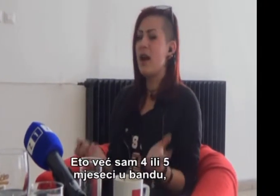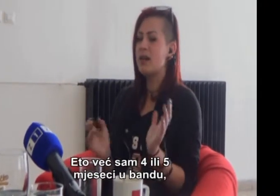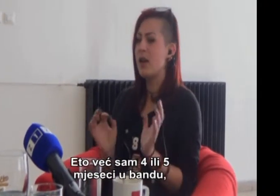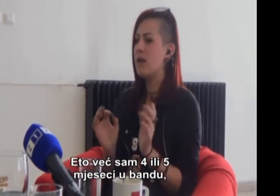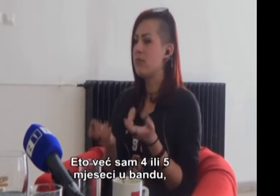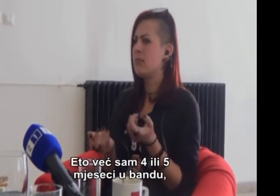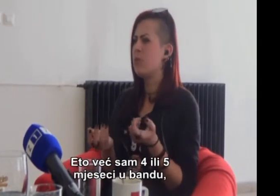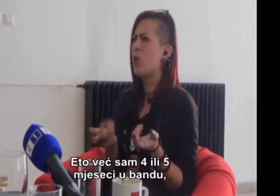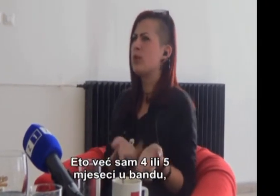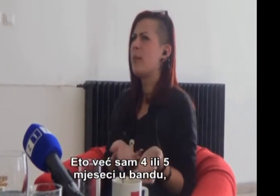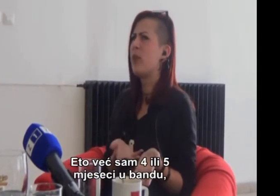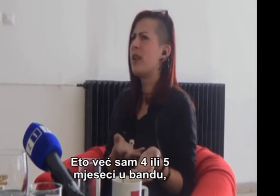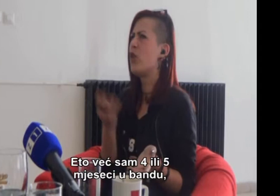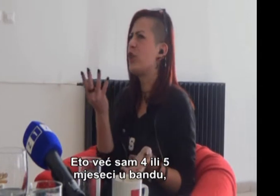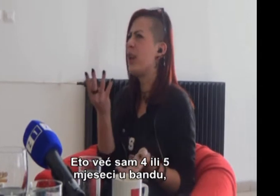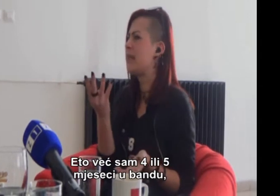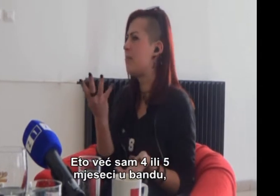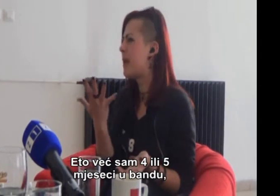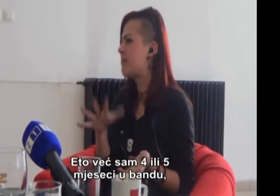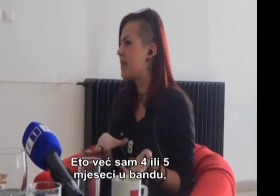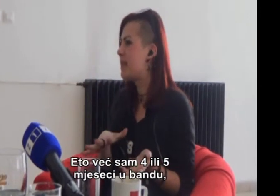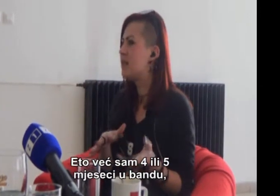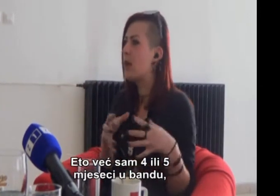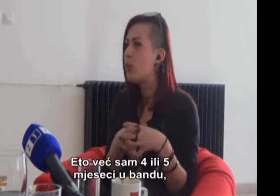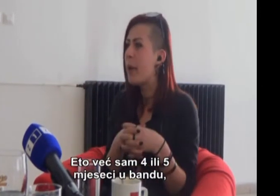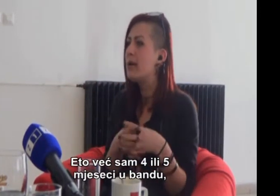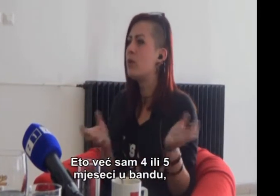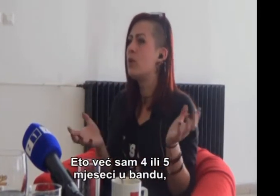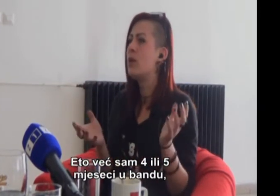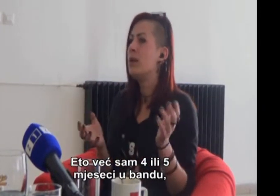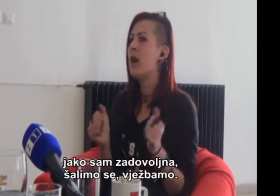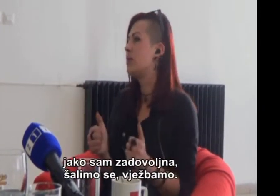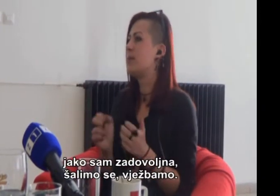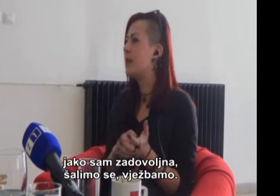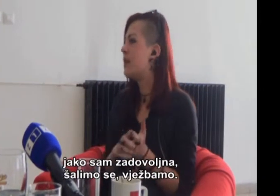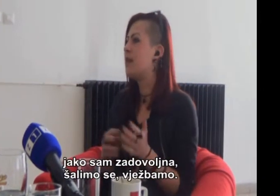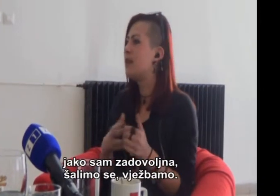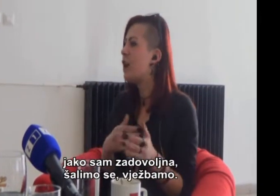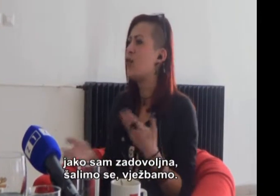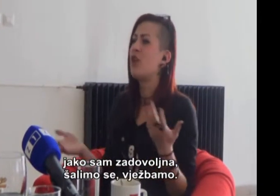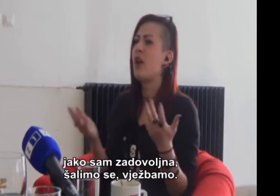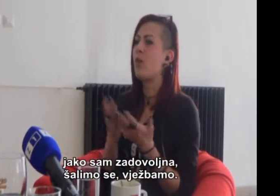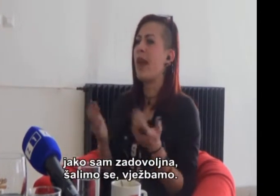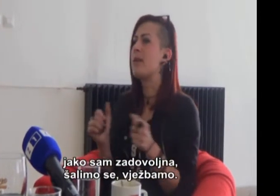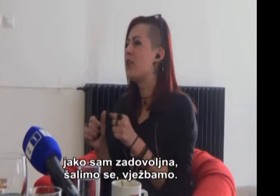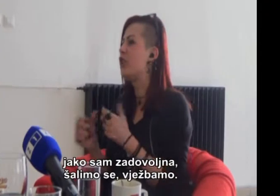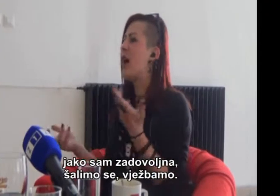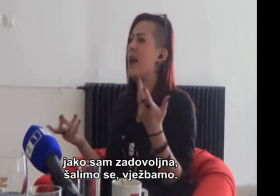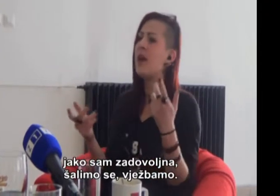sad je, koliko sam možda, oko 4-5 mjeseci sam u bendu, jako sam sretna i zadovoljna, uvijek ima šale,